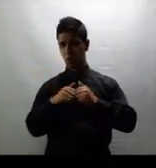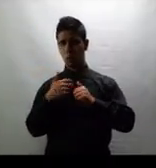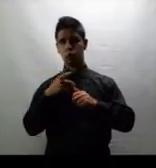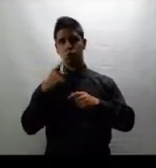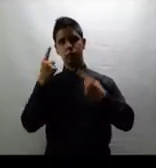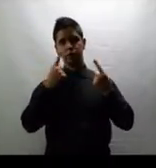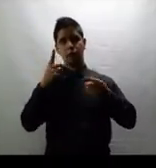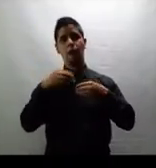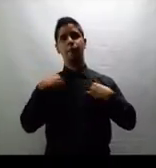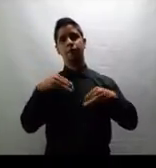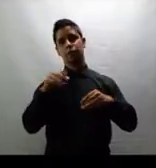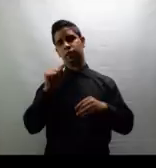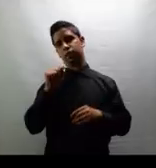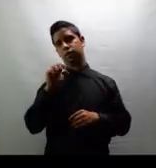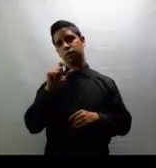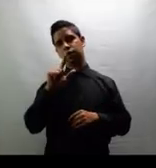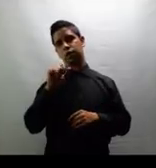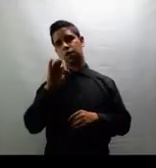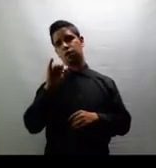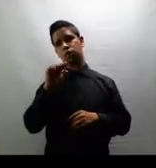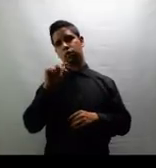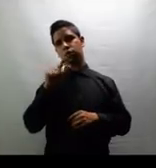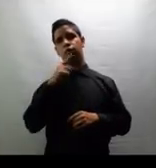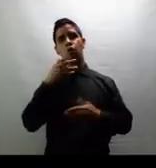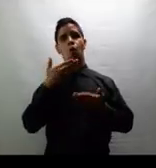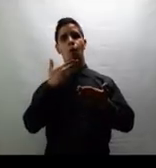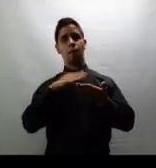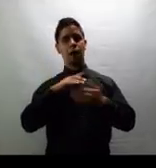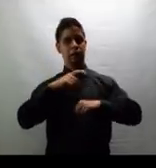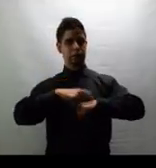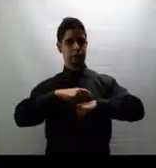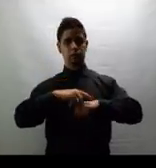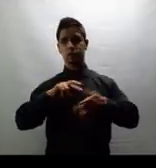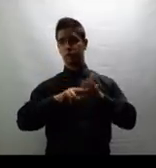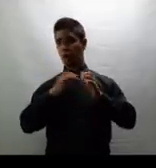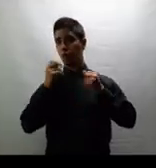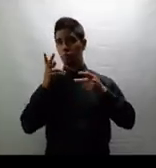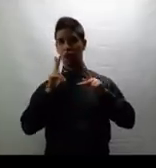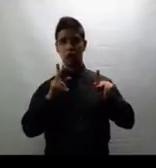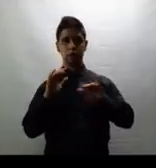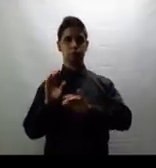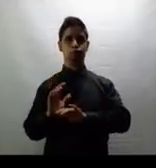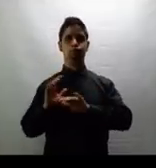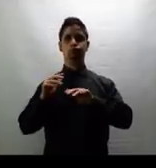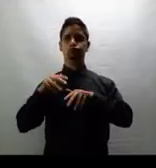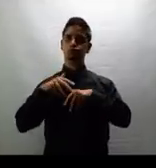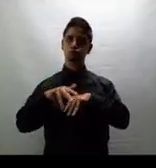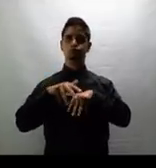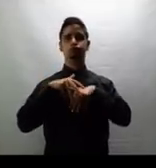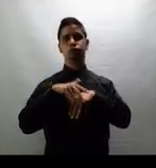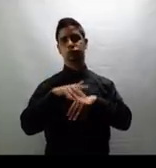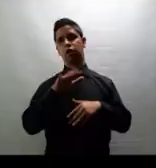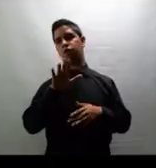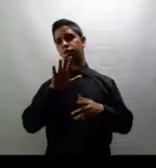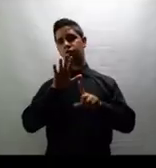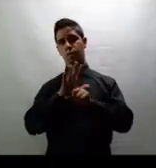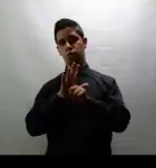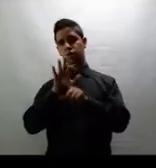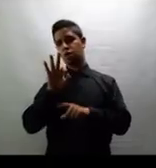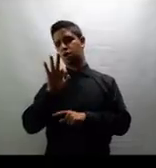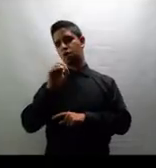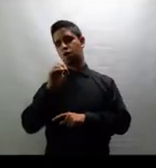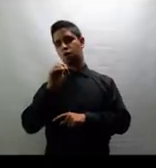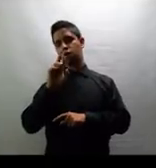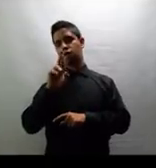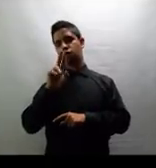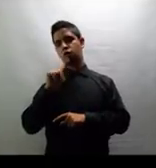venderla telefónica entonces claro un mal momento y hubo marcha de pueblo la famosa marcha de fortunata que